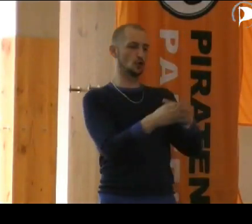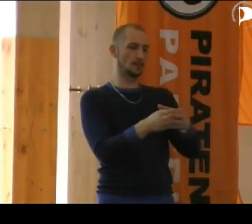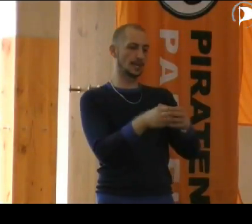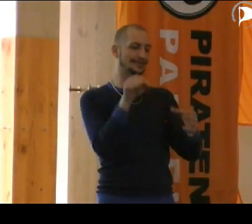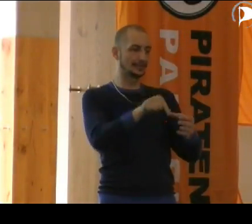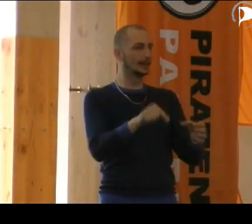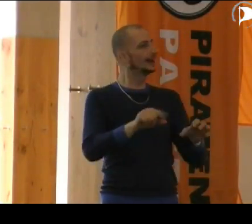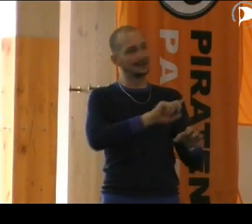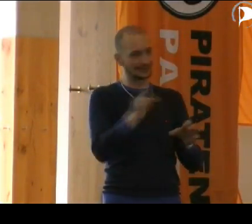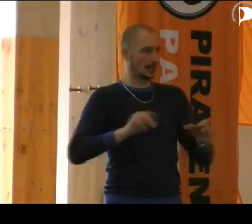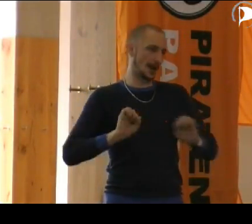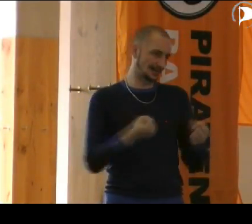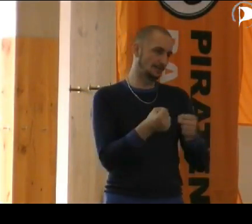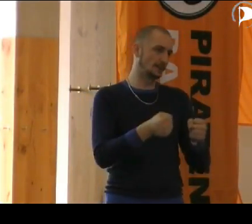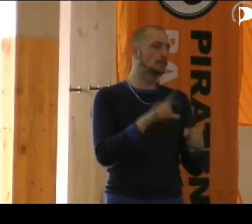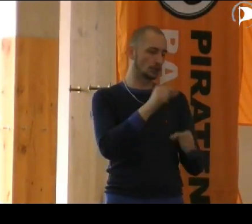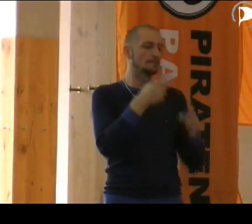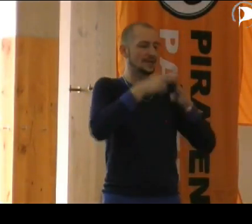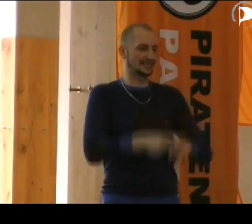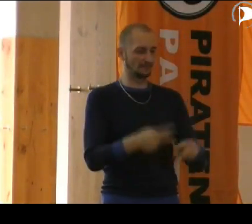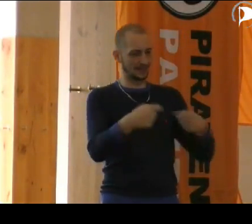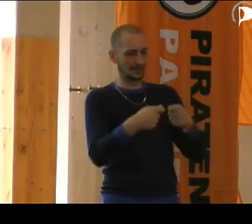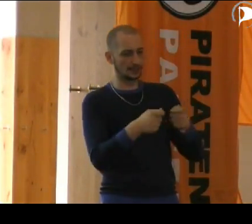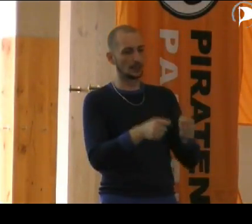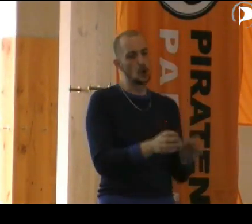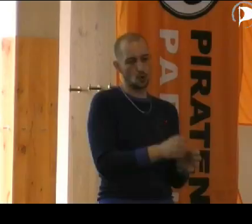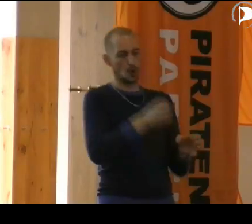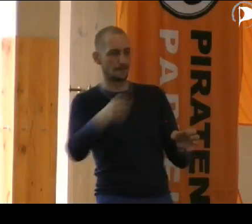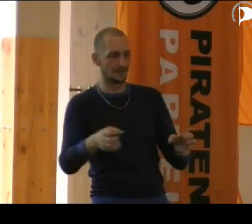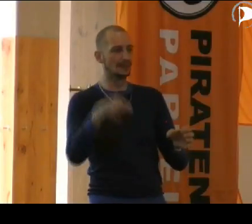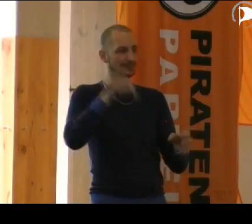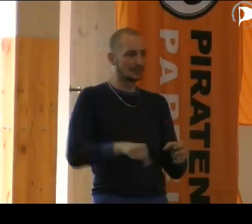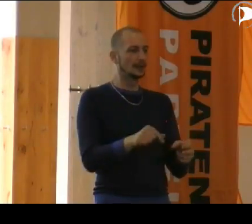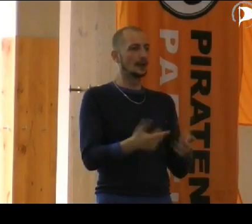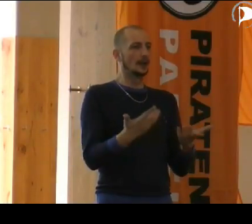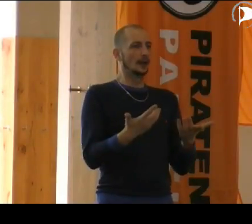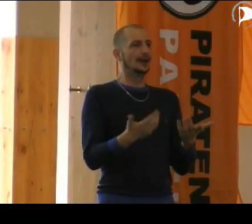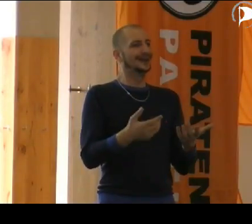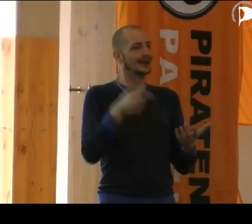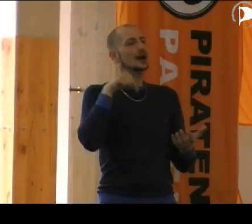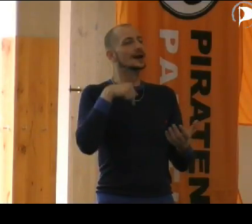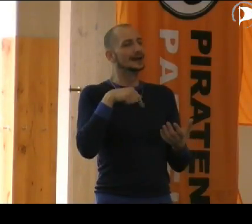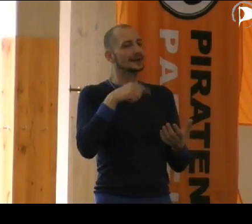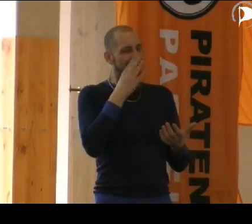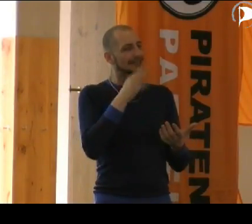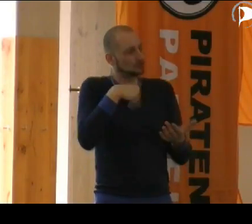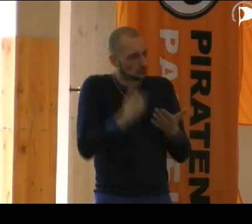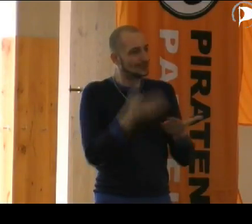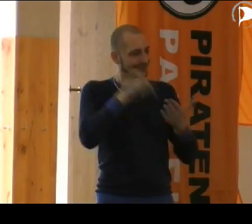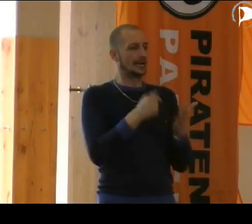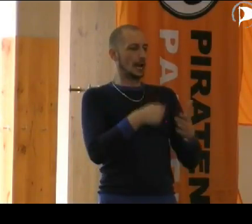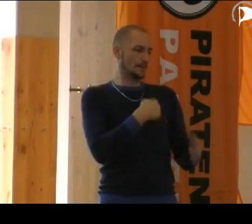inaktiven der passiven mitglieder forschung oder gesagt dass wir gleich willkommen sagt eingesetzt ist das korrekt